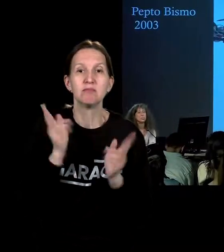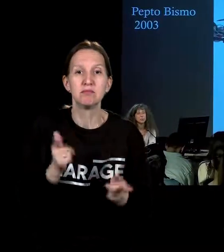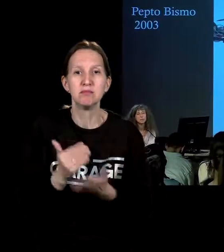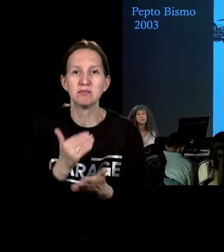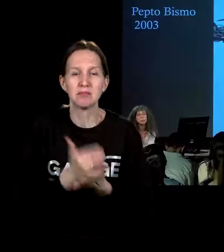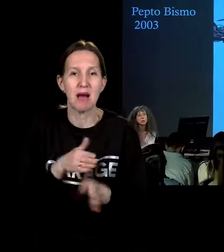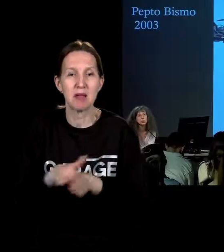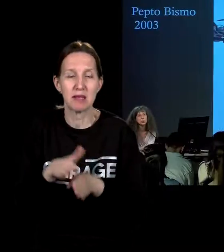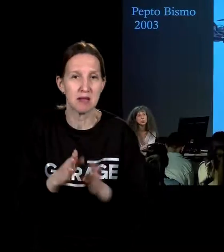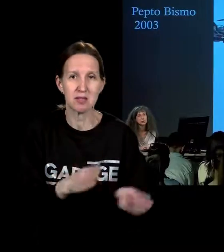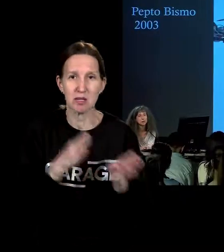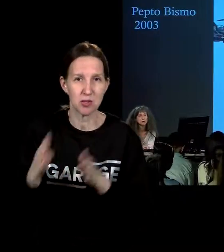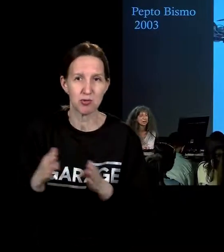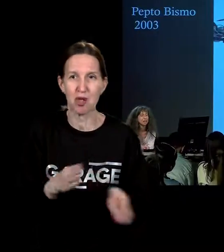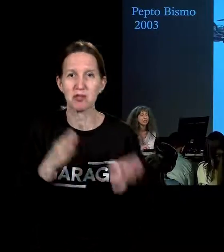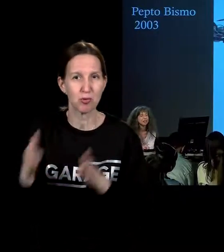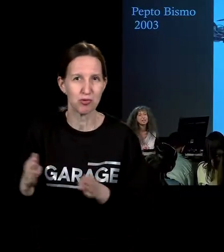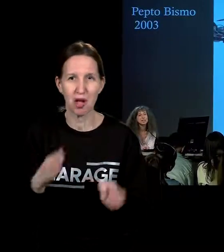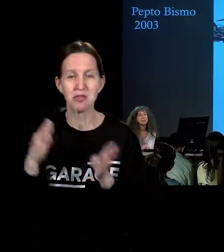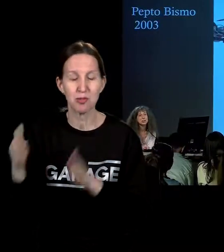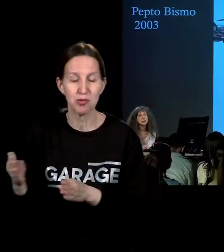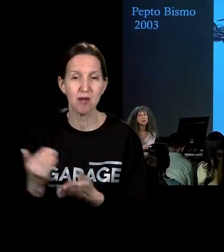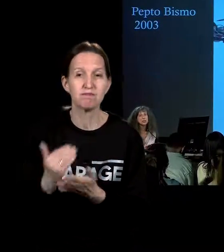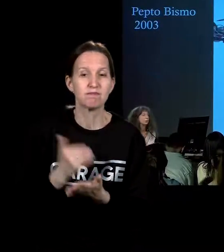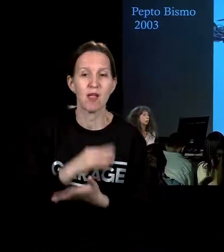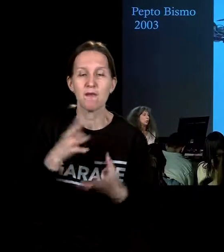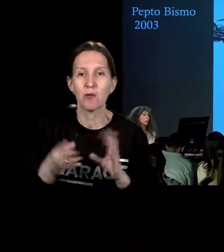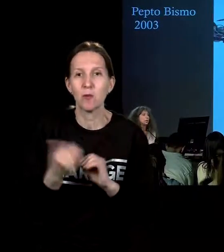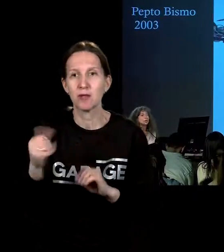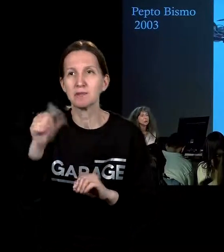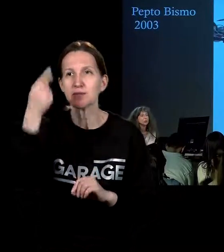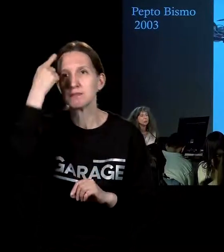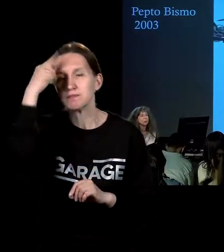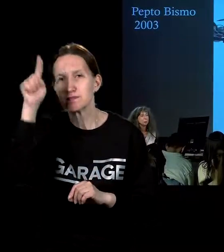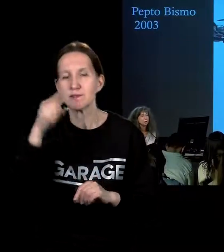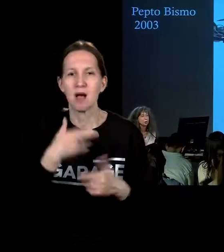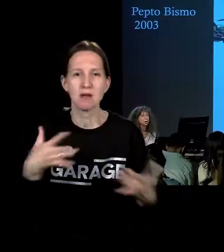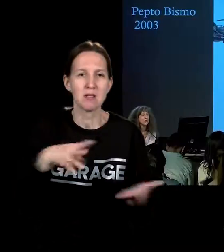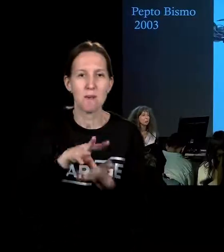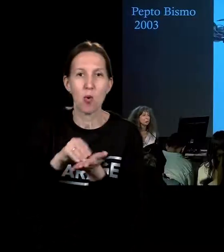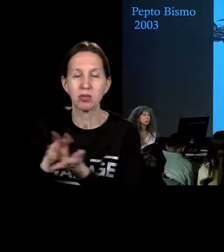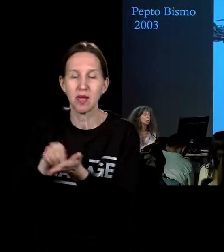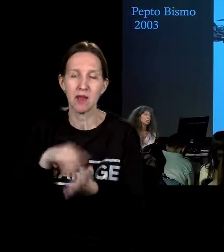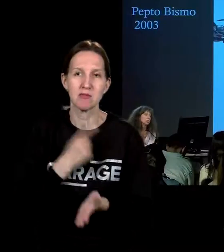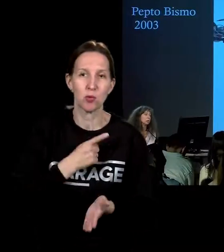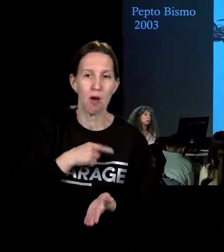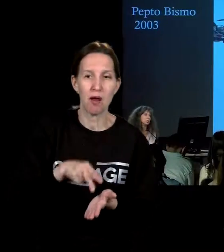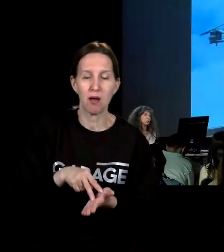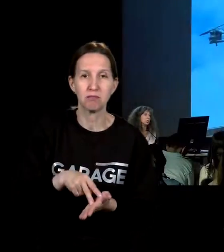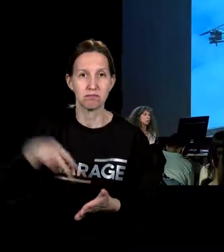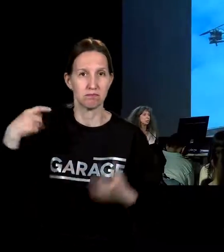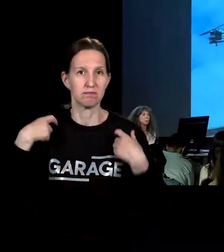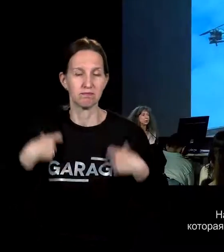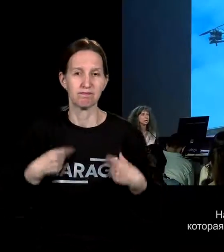модели или прототипы этих летательных аппаратов индивидуальных оказывались частью скульптуры. Вот такой